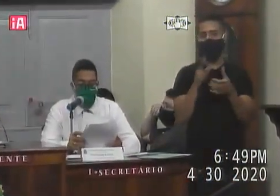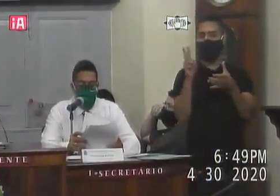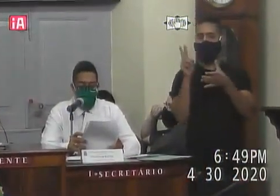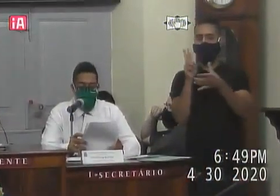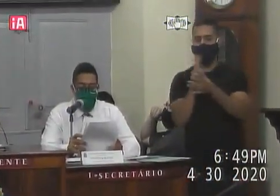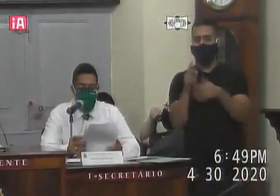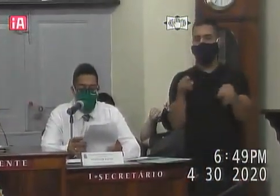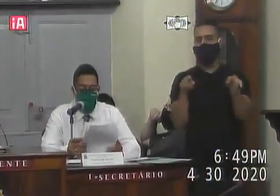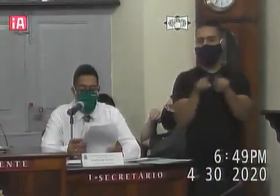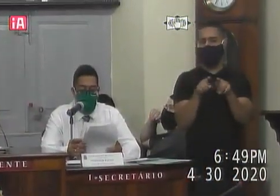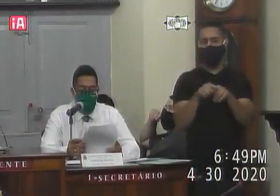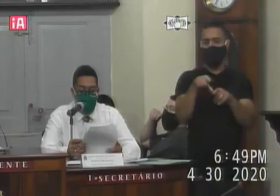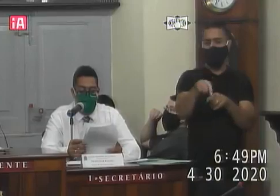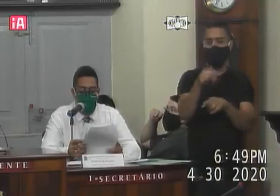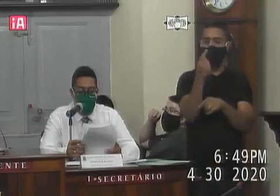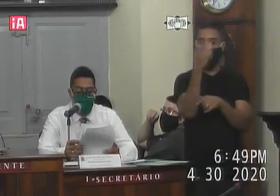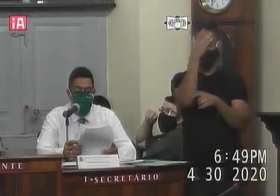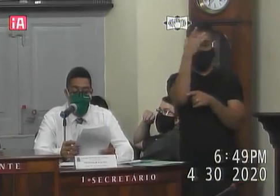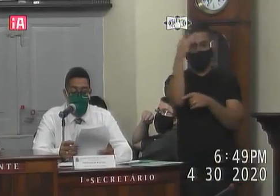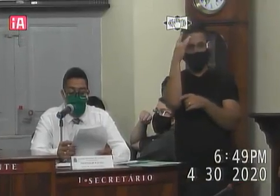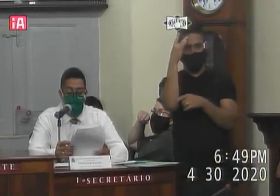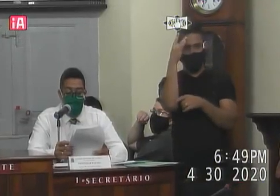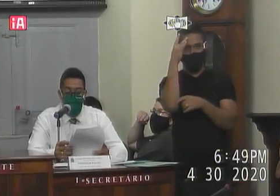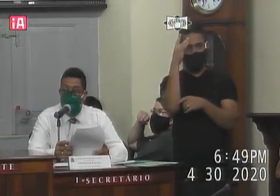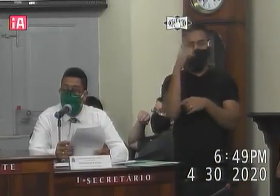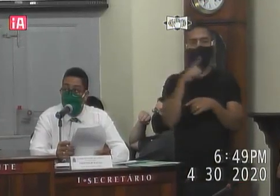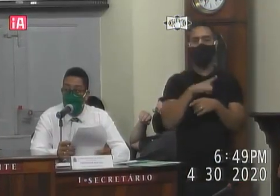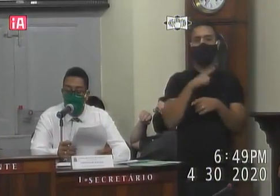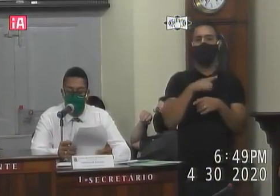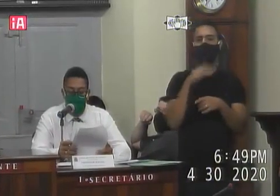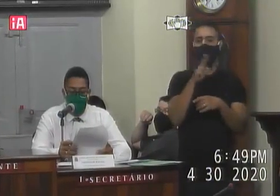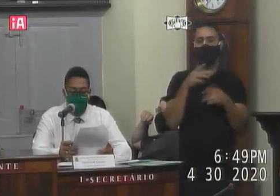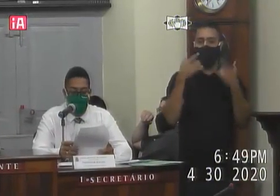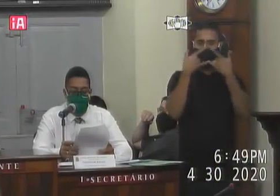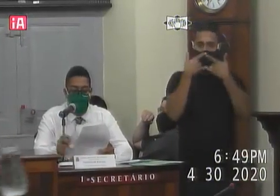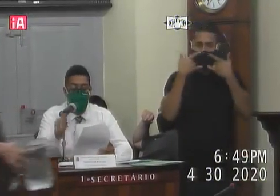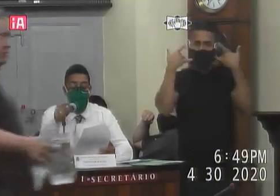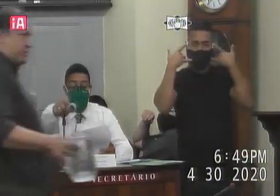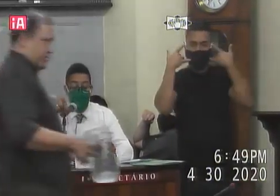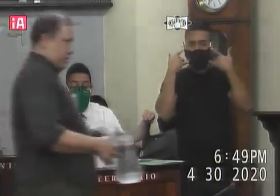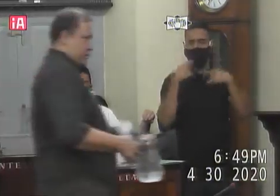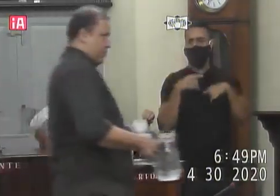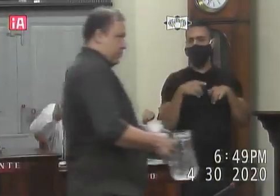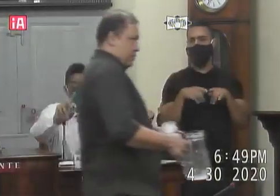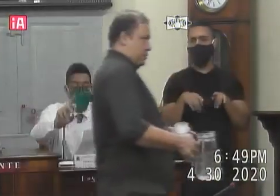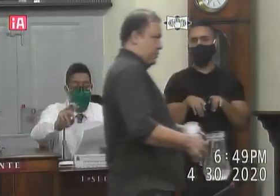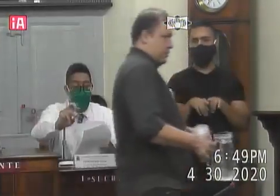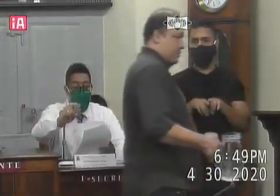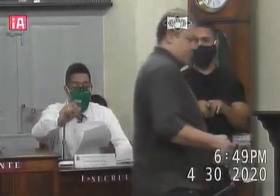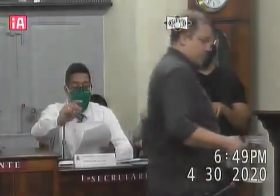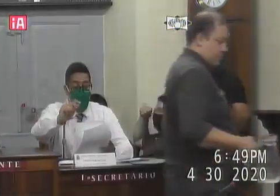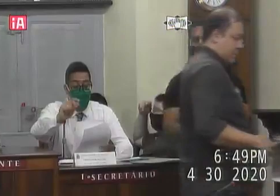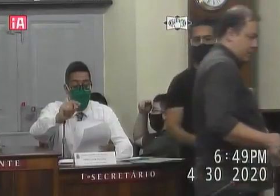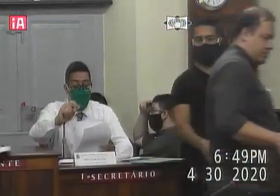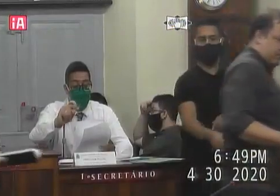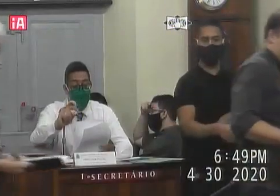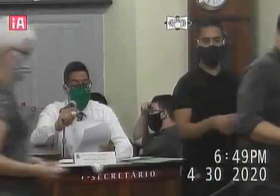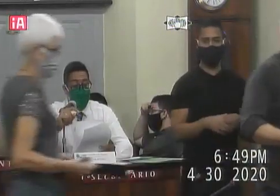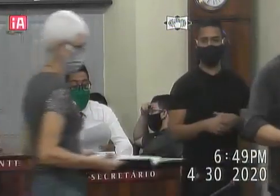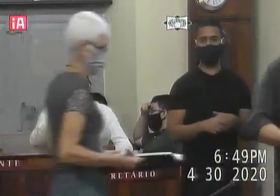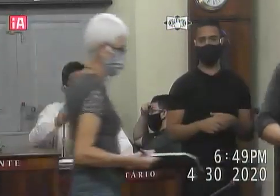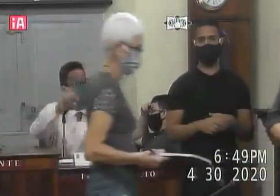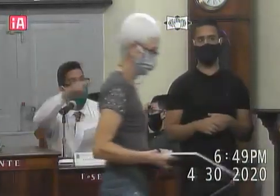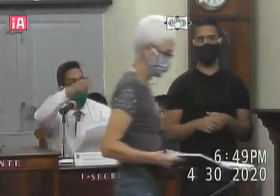disponibilizar pessoas devidamente paramentadas com máscara e termômetros digital de medição de temperatura,